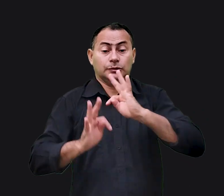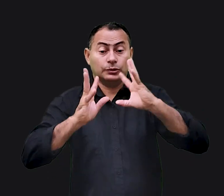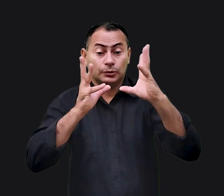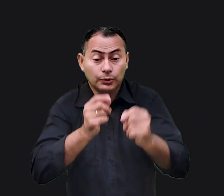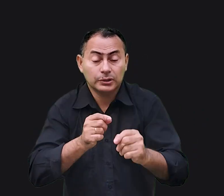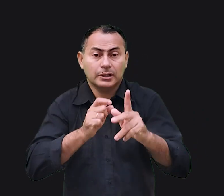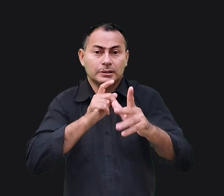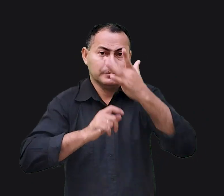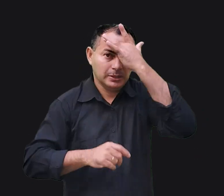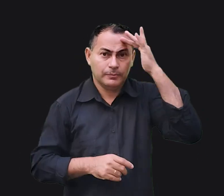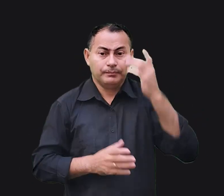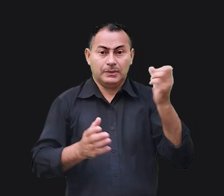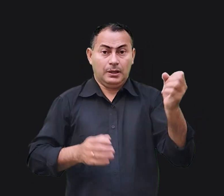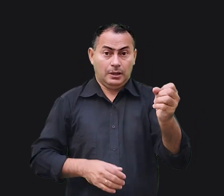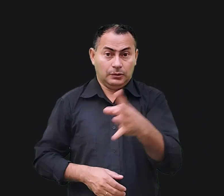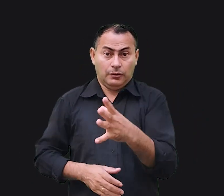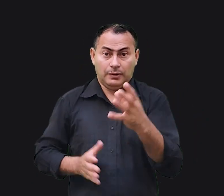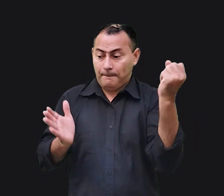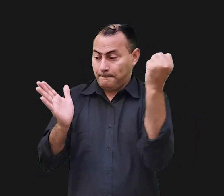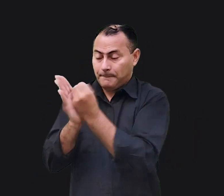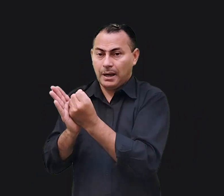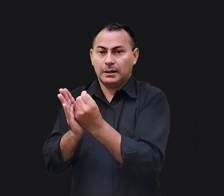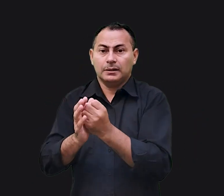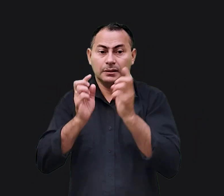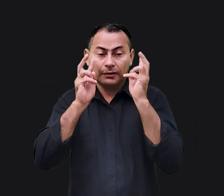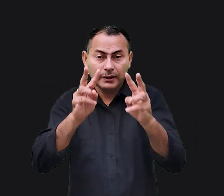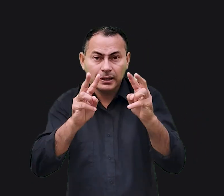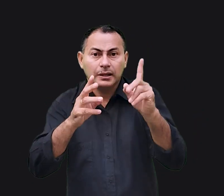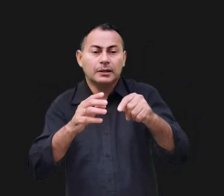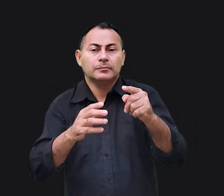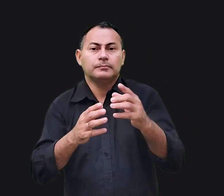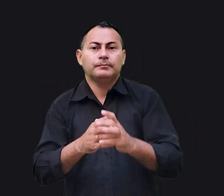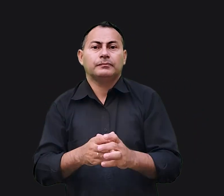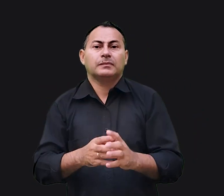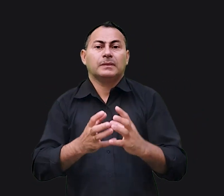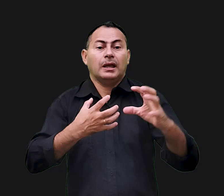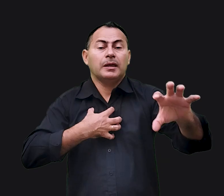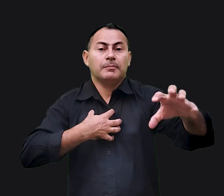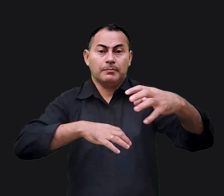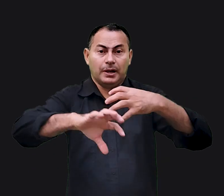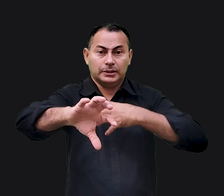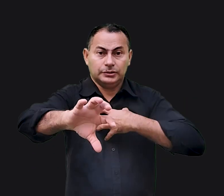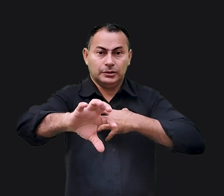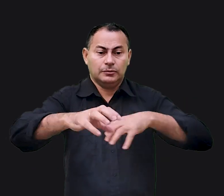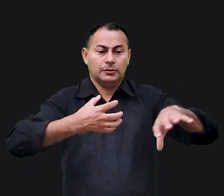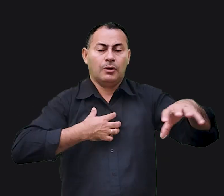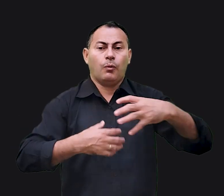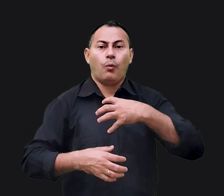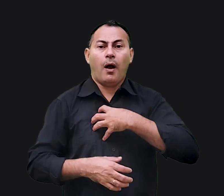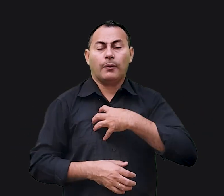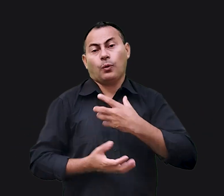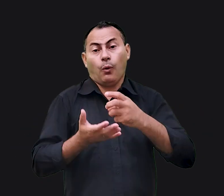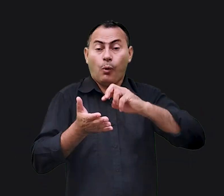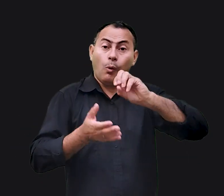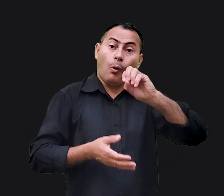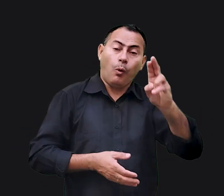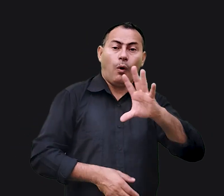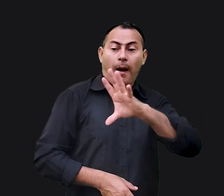igreja. A nova marca visível da igreja invisível é a empatia ou o amor prático. Era isso que o